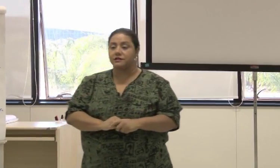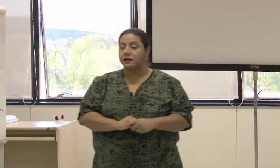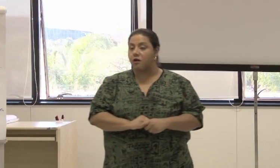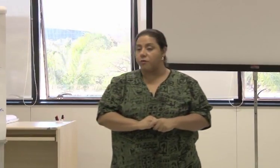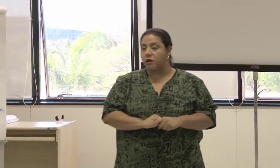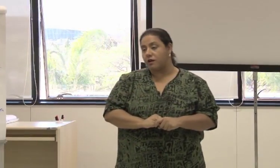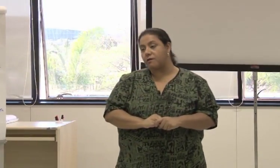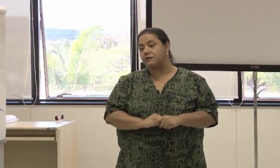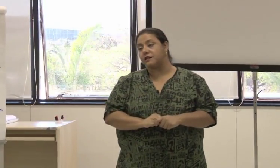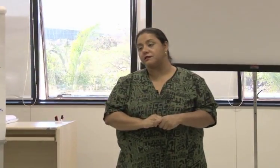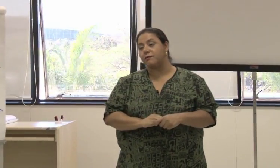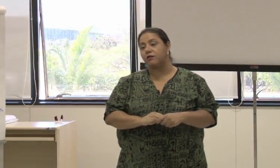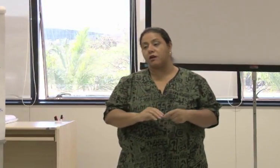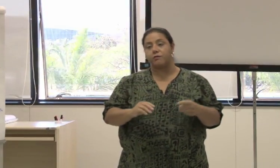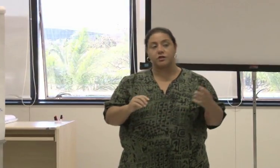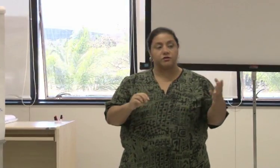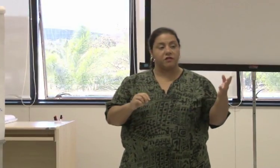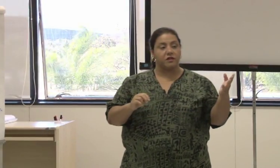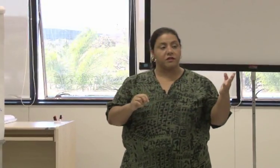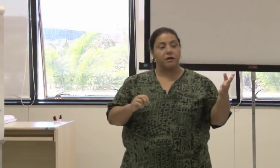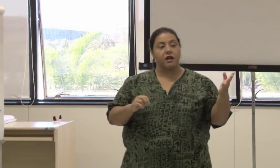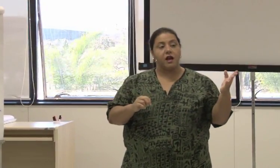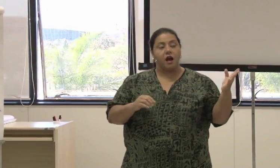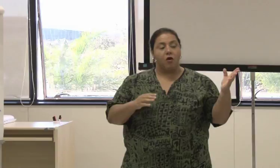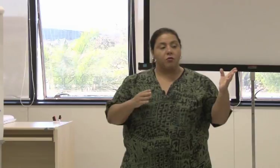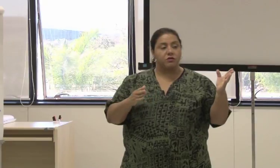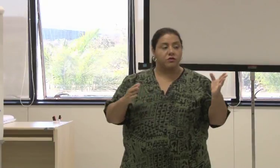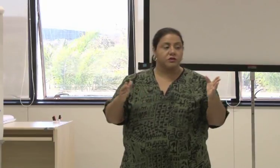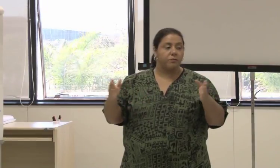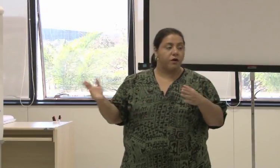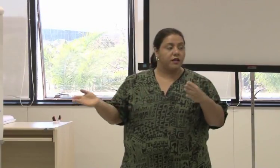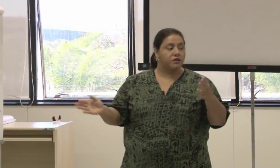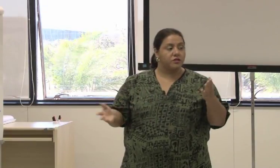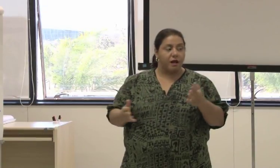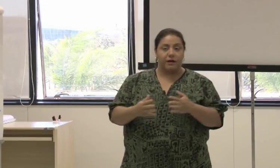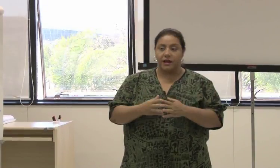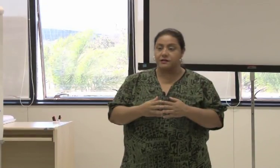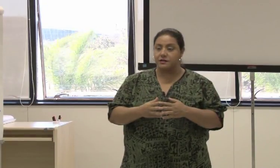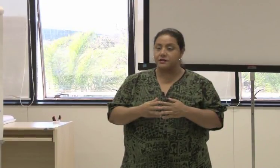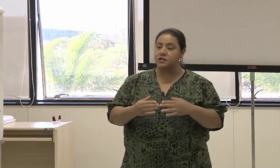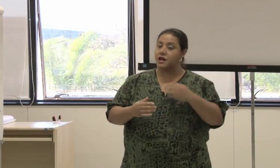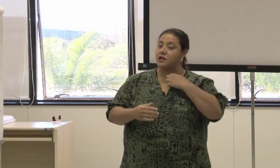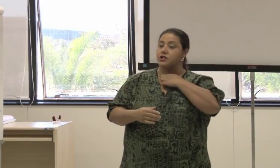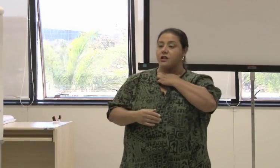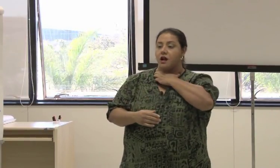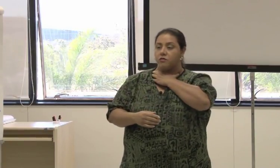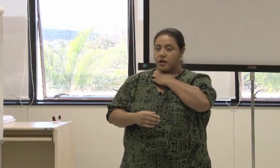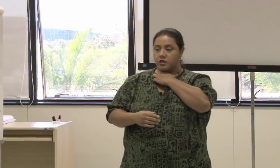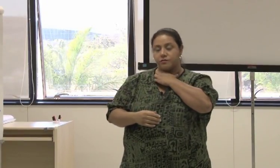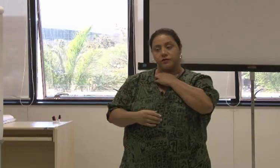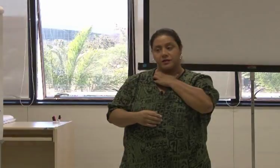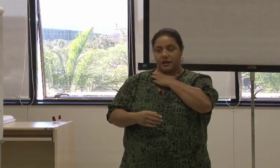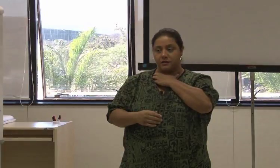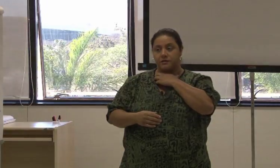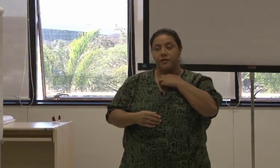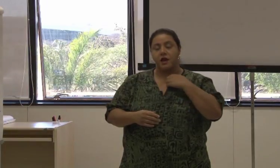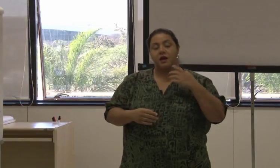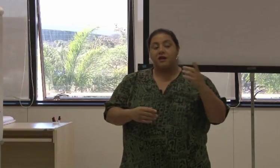que é o ProLibras, e nesse meio tempo a gente vai ver também algumas coisas que podem ajudar para aqueles que desejarem tirar o teste de proficiência. Vai